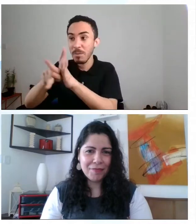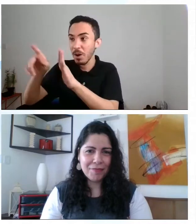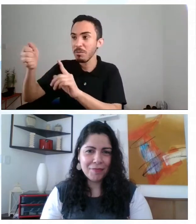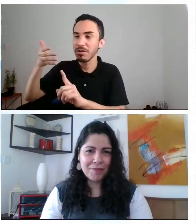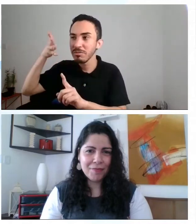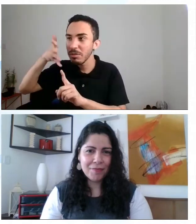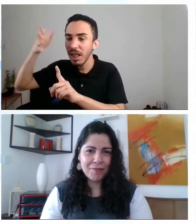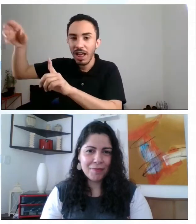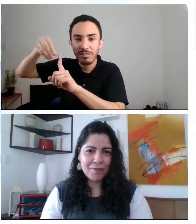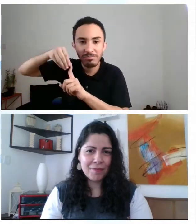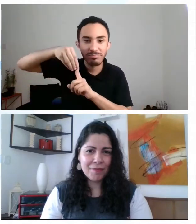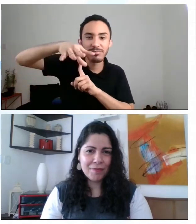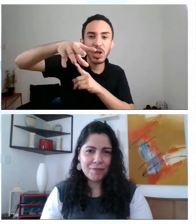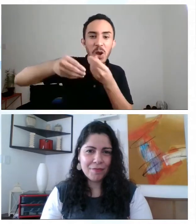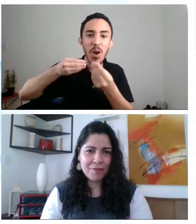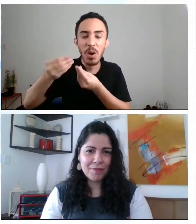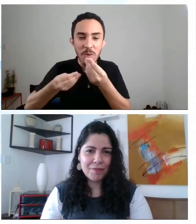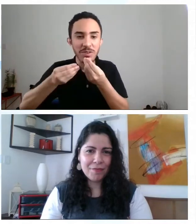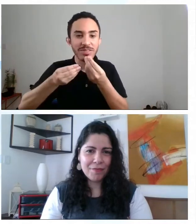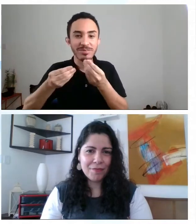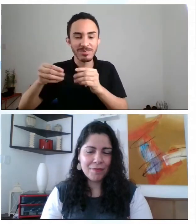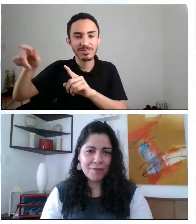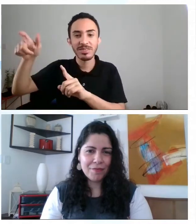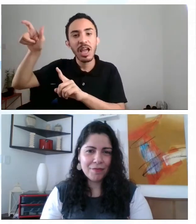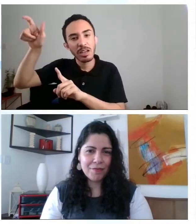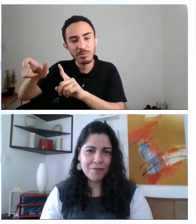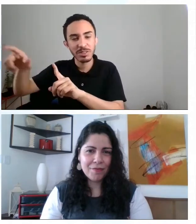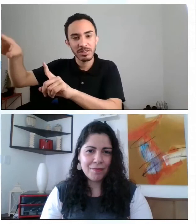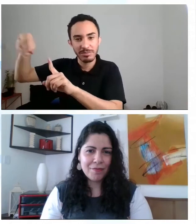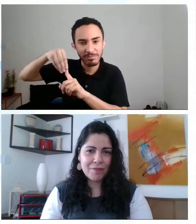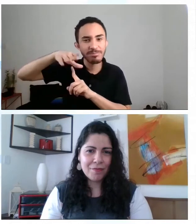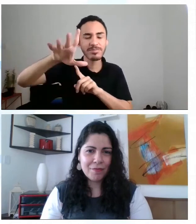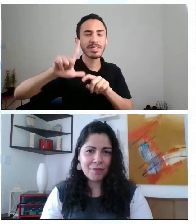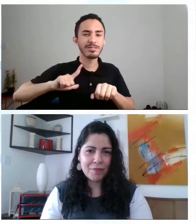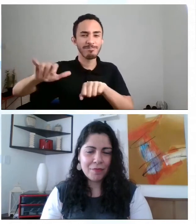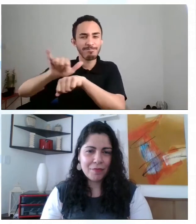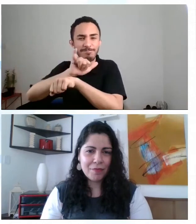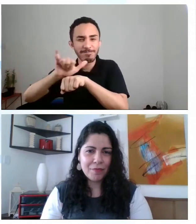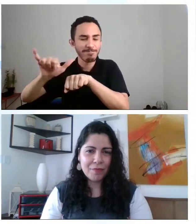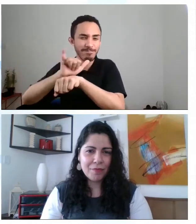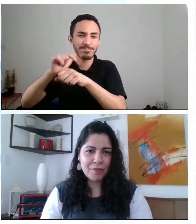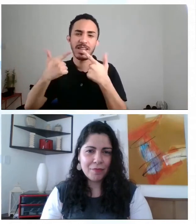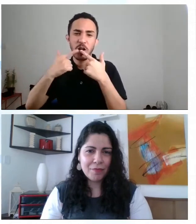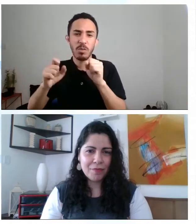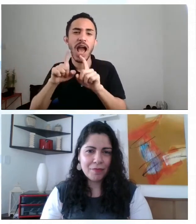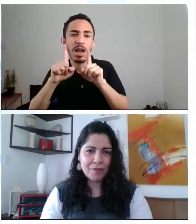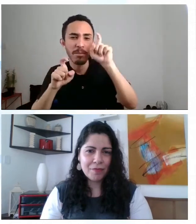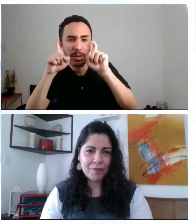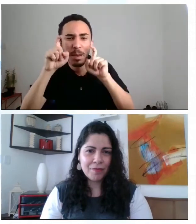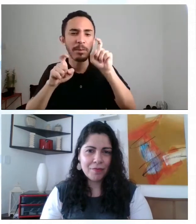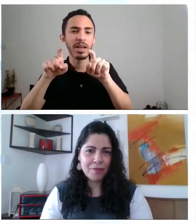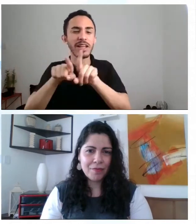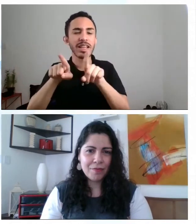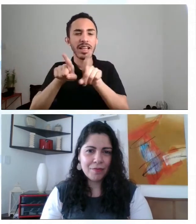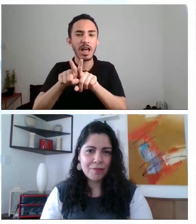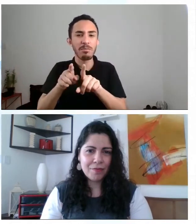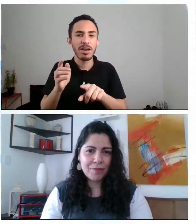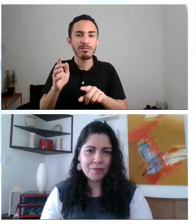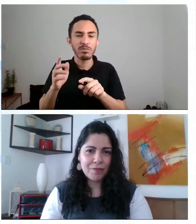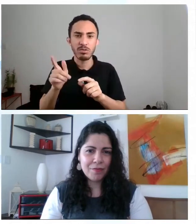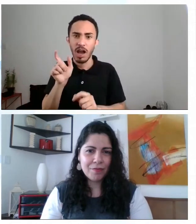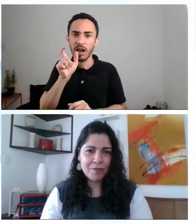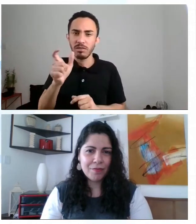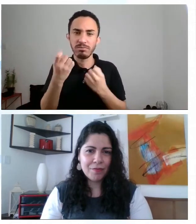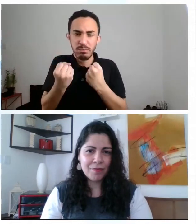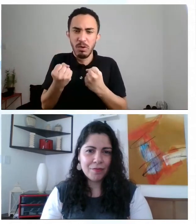orador. Né? E aí, a do orador, a gente tem diversas estratégias linguísticas, como a própria expressão. Então, se eu começar a falar de maneira mais agressiva